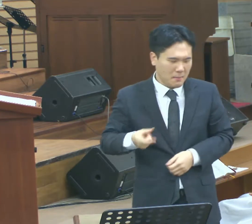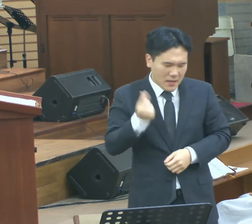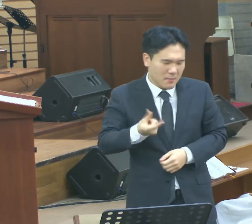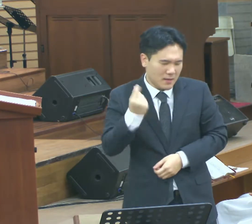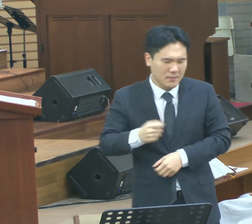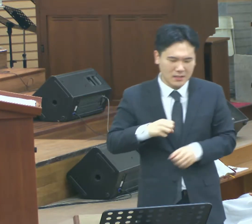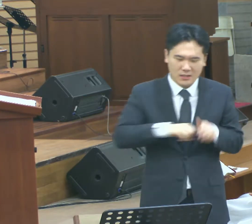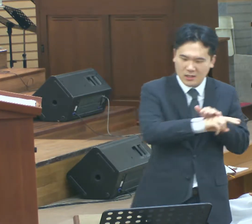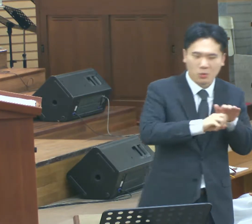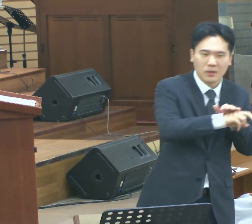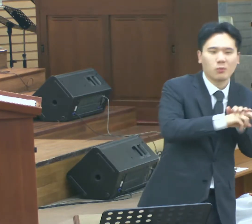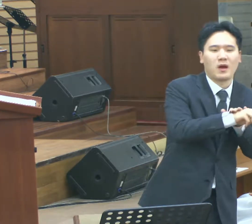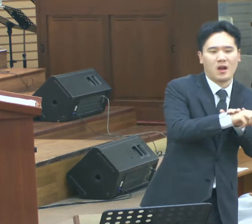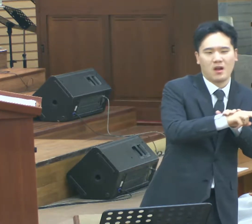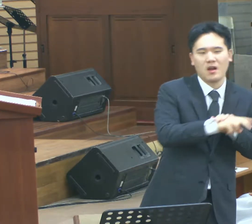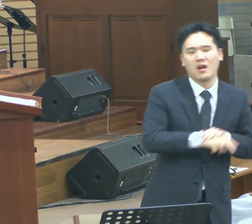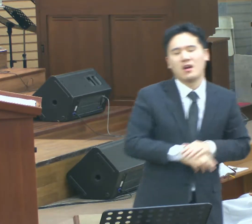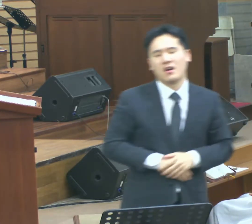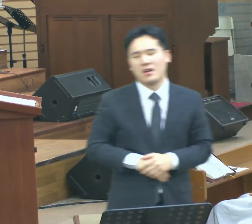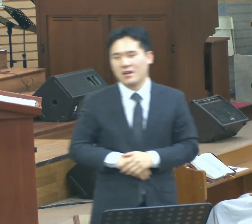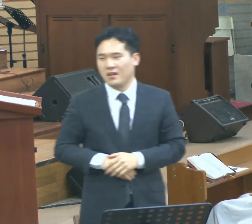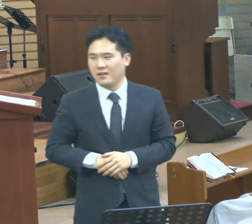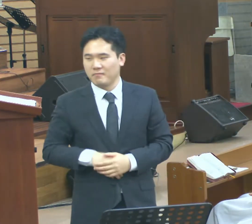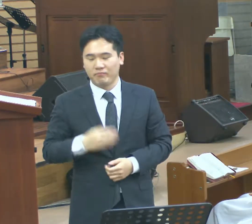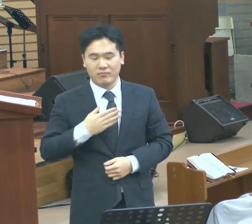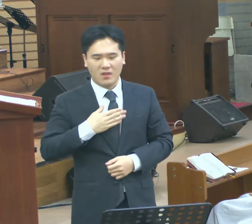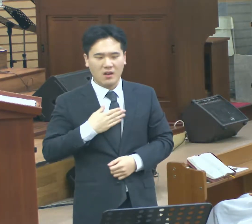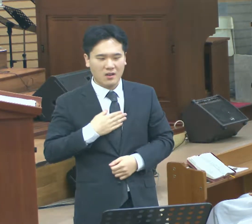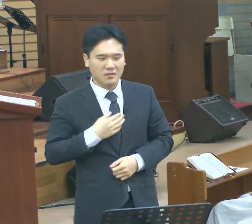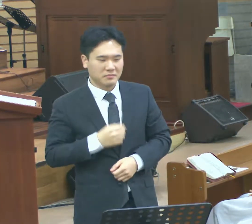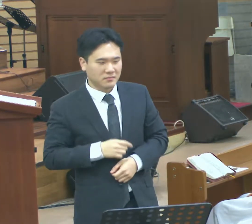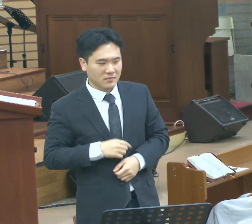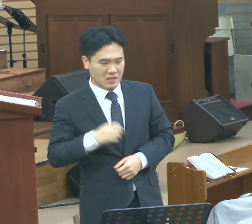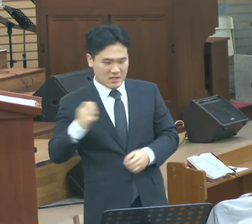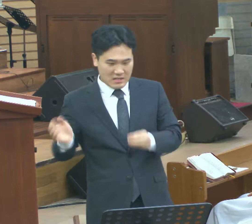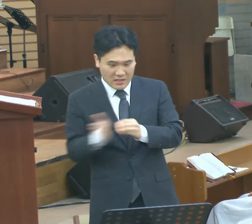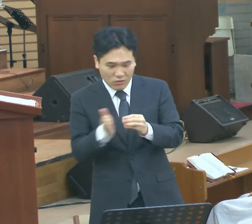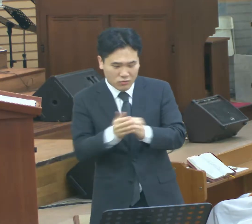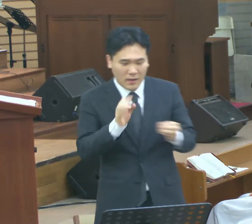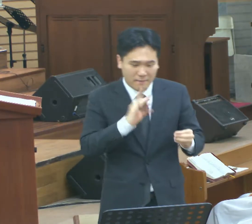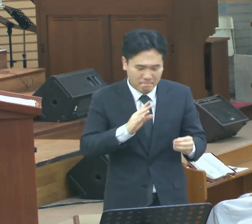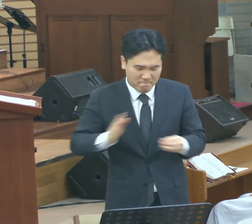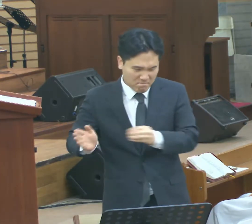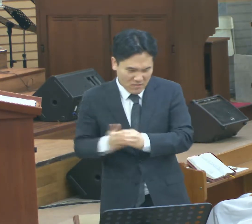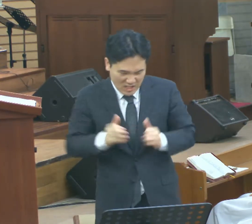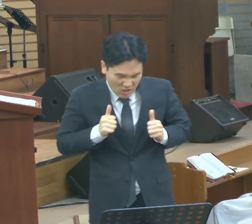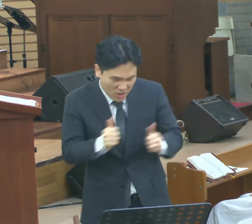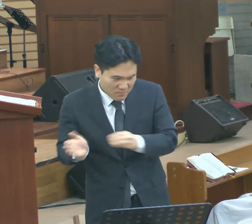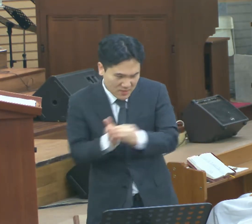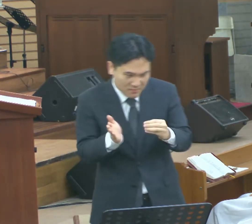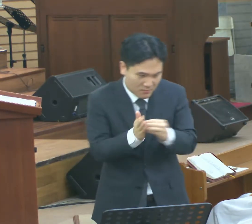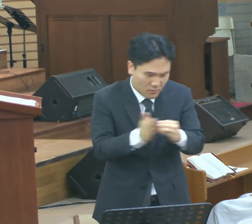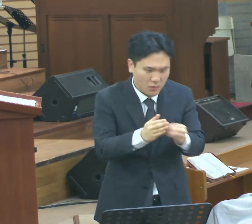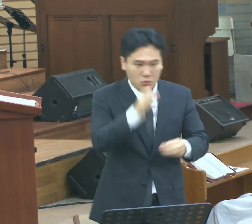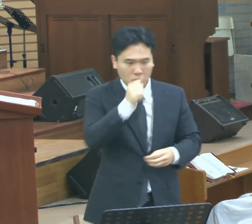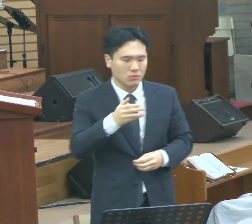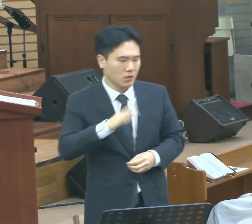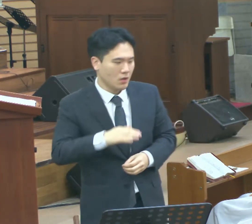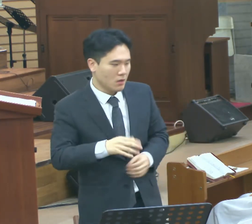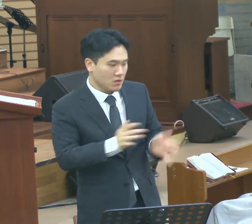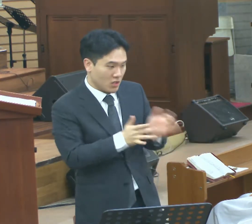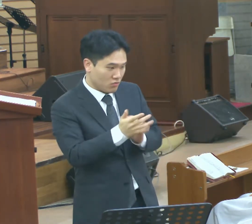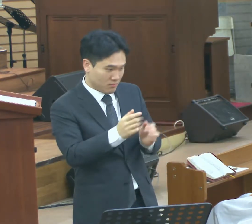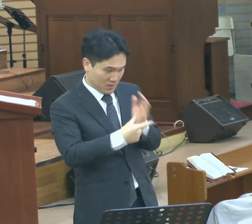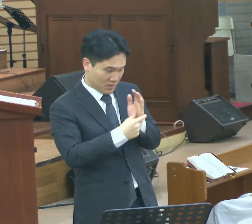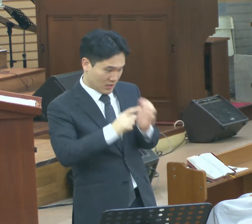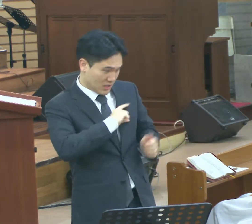좋아요. 제가 탁구만 쳤으면 운동만 한 건데 예수 이름 한번 얘기하고 오면요 거기서